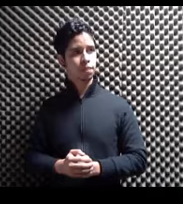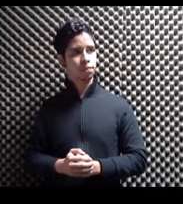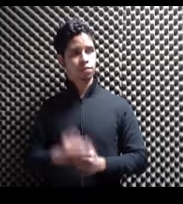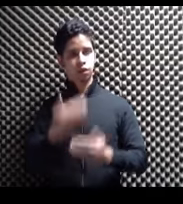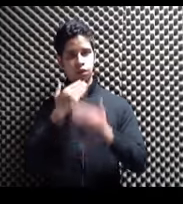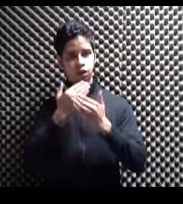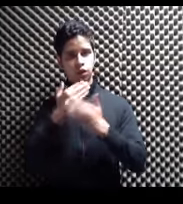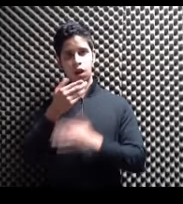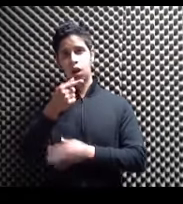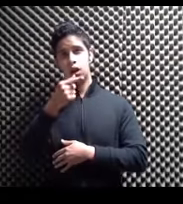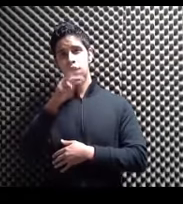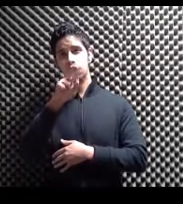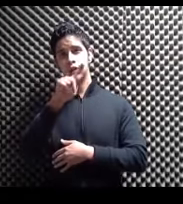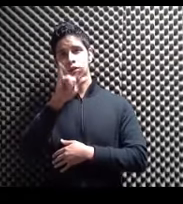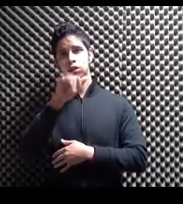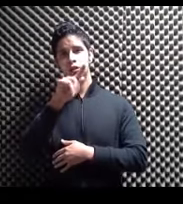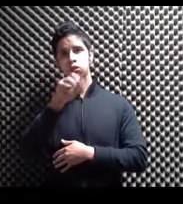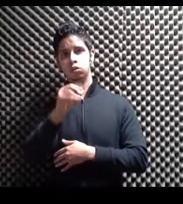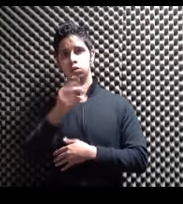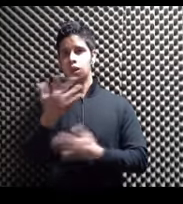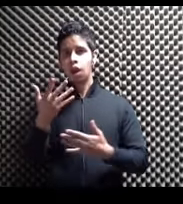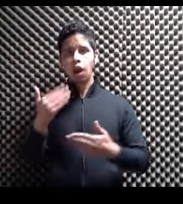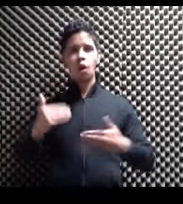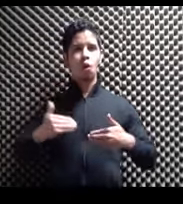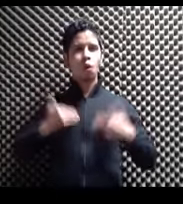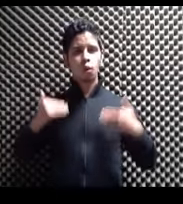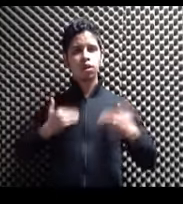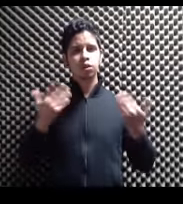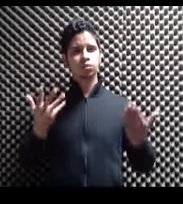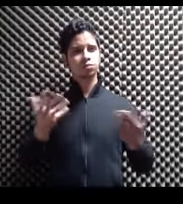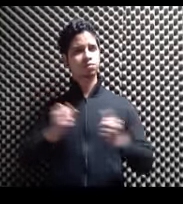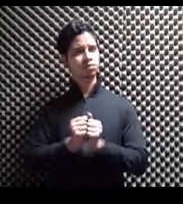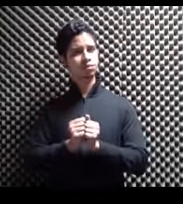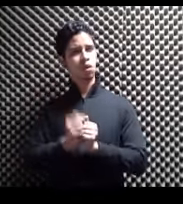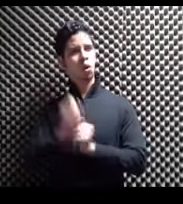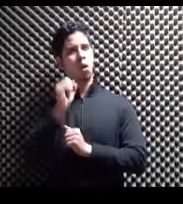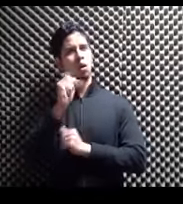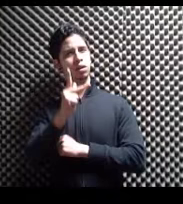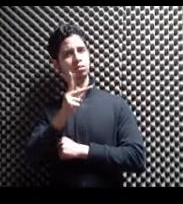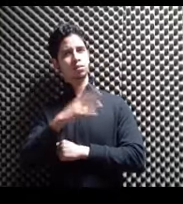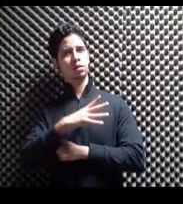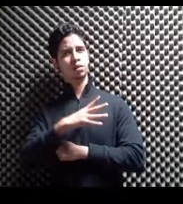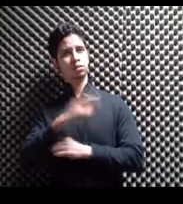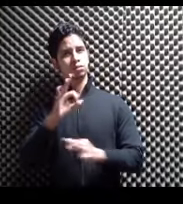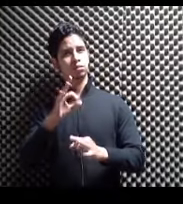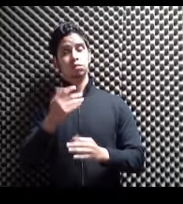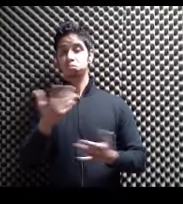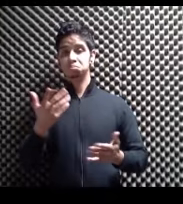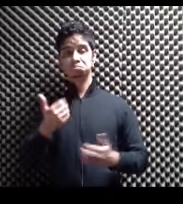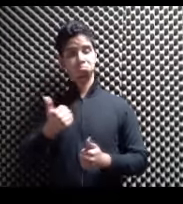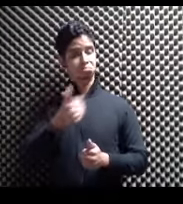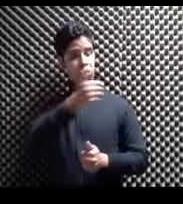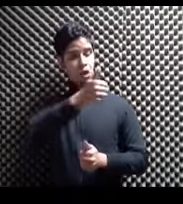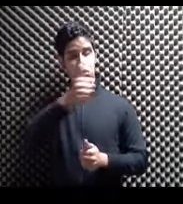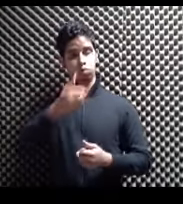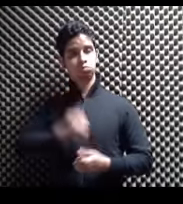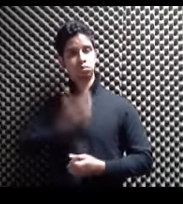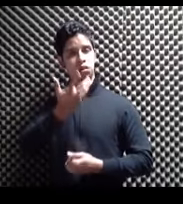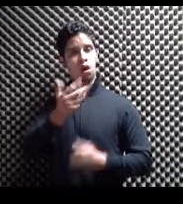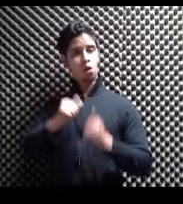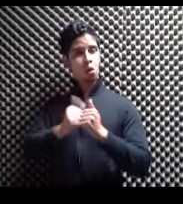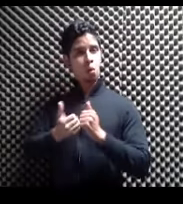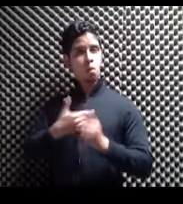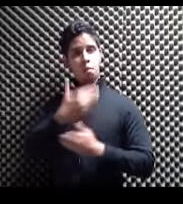Un gritito de júbilo. Ok. ¿Está bien? Sí, okay. Bueno, cada cual expresa el júbilo, ¿verdad? Como mejor pueda. Así que Adriana